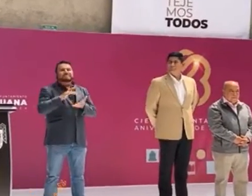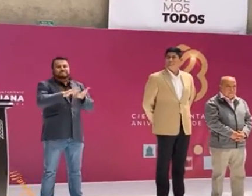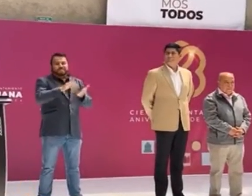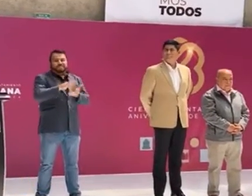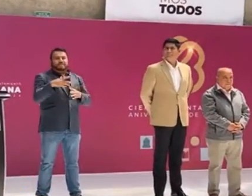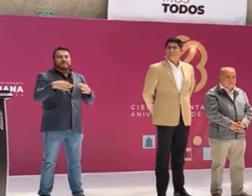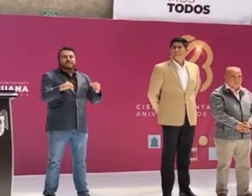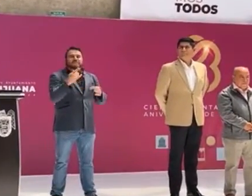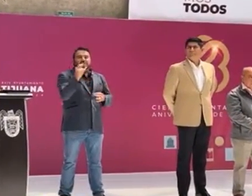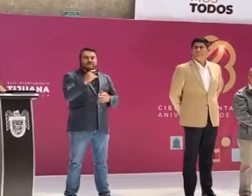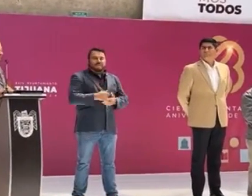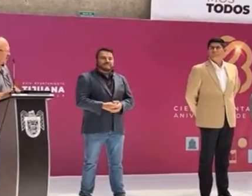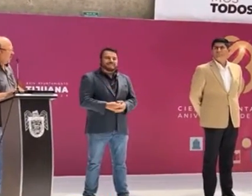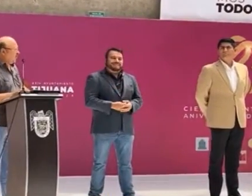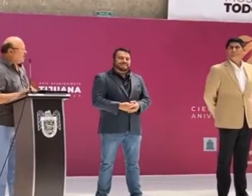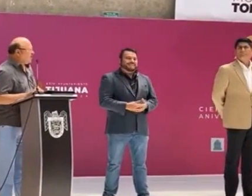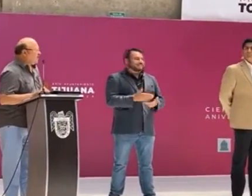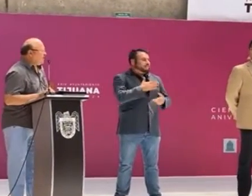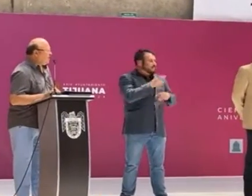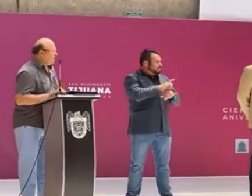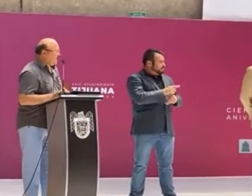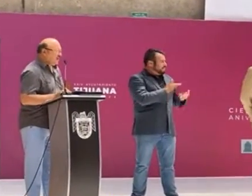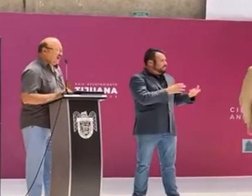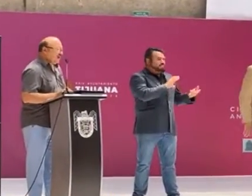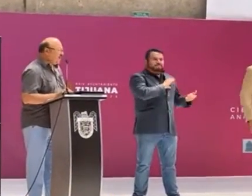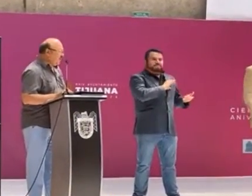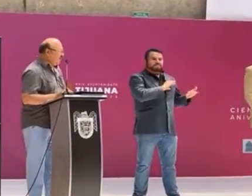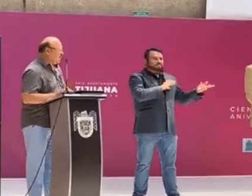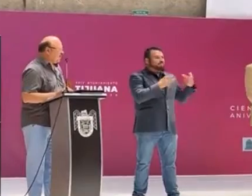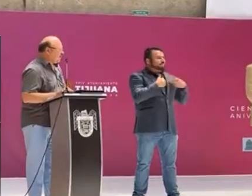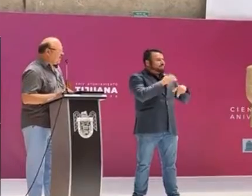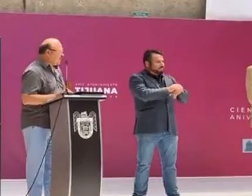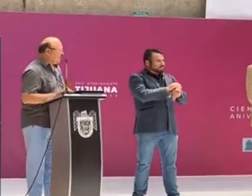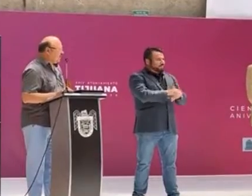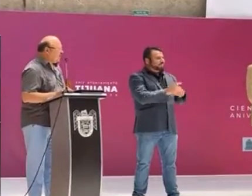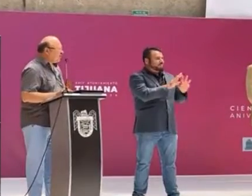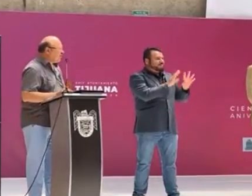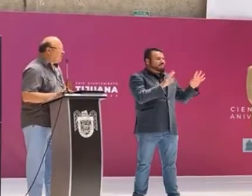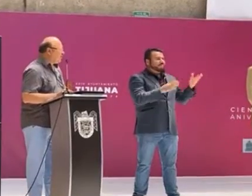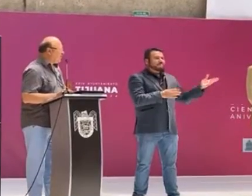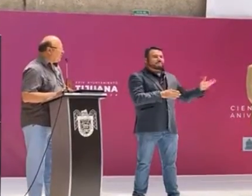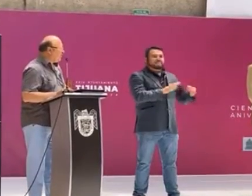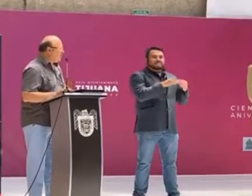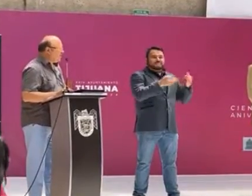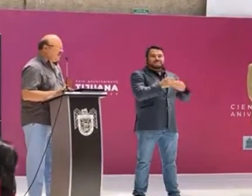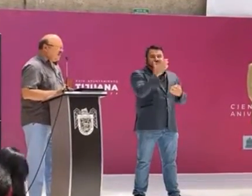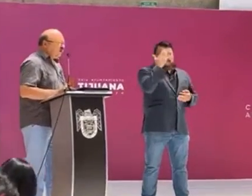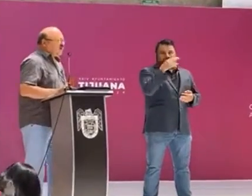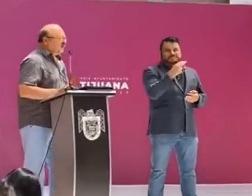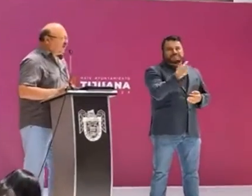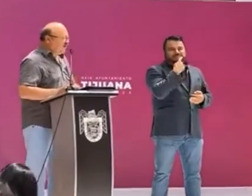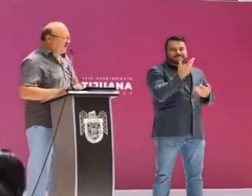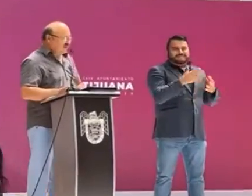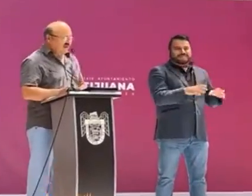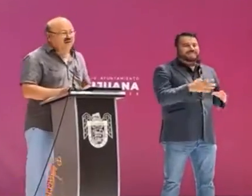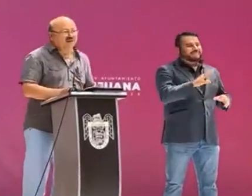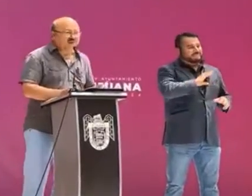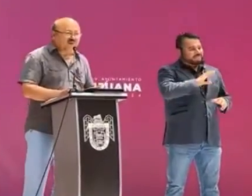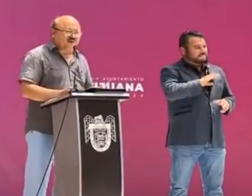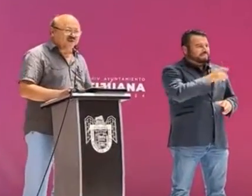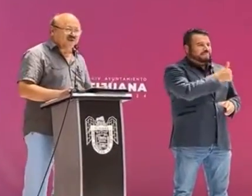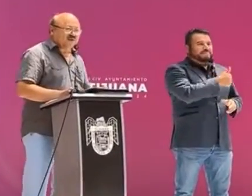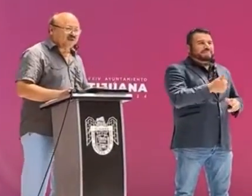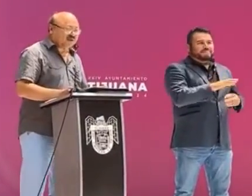de Puerto. Muy buenos días, queridos amigos del presidio, todos ya nombrados, muy estimados por